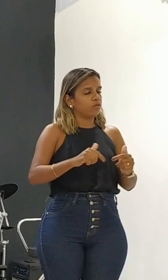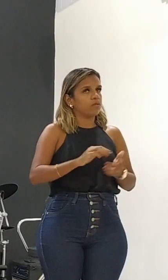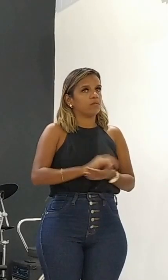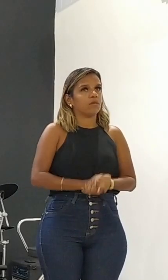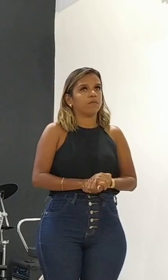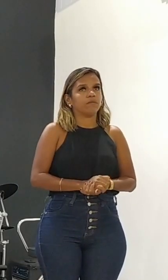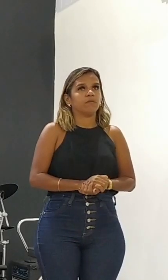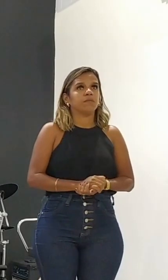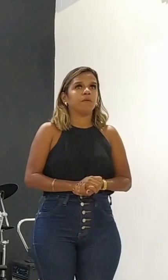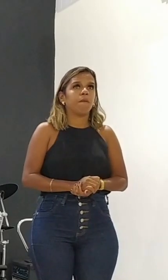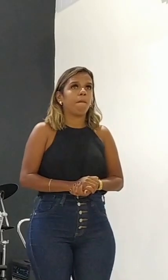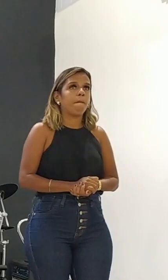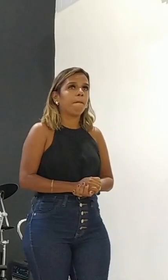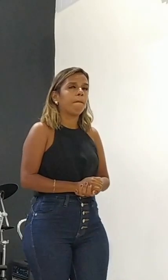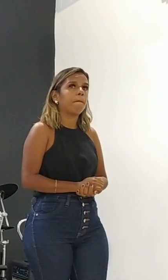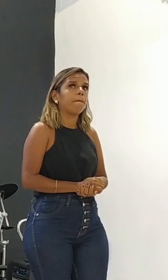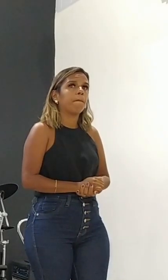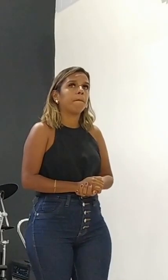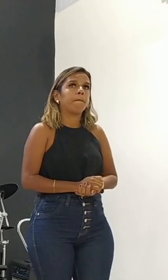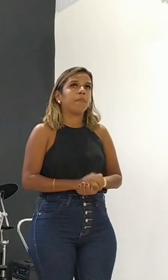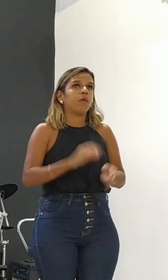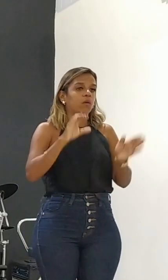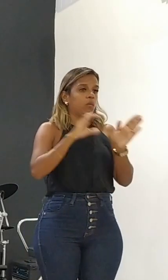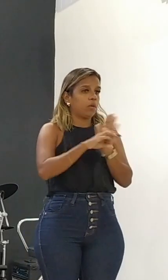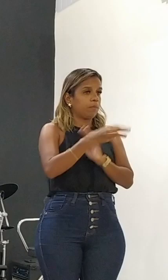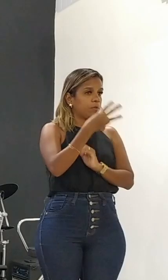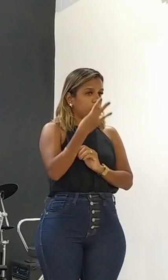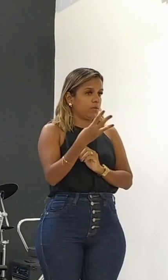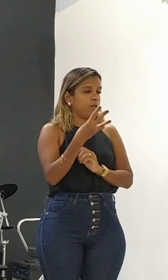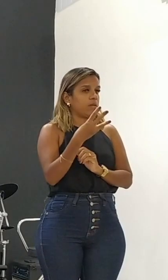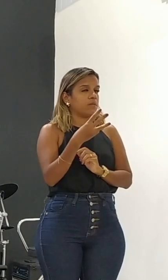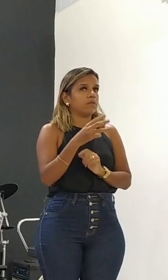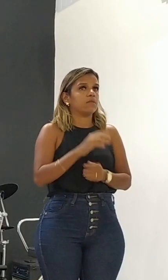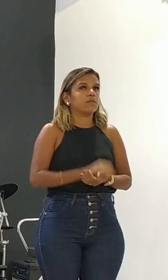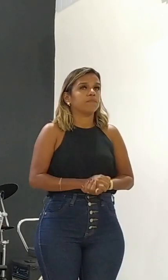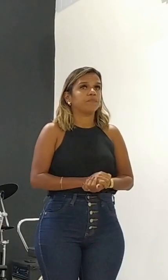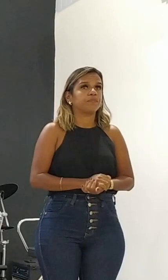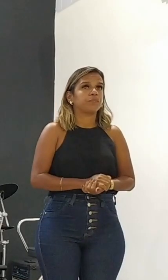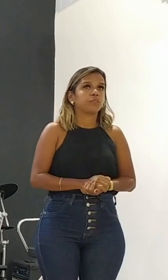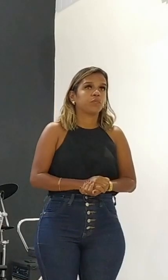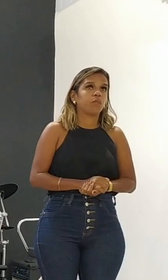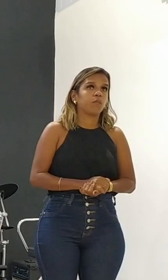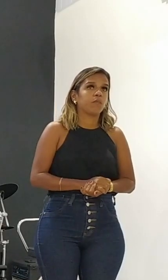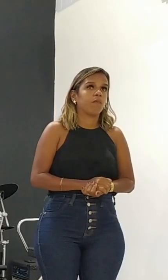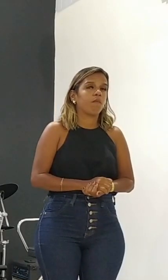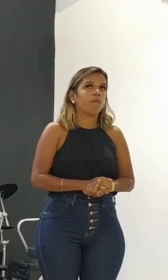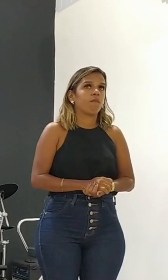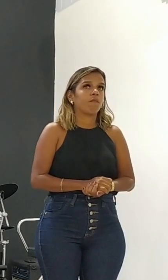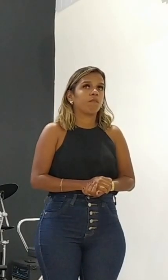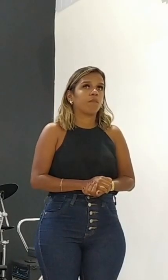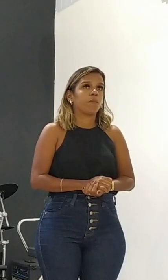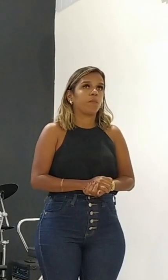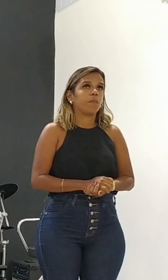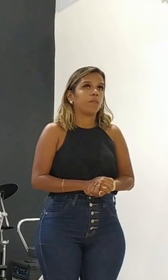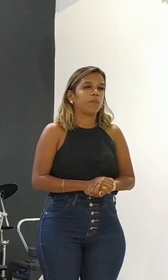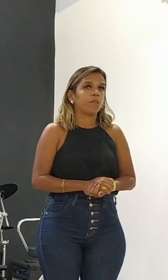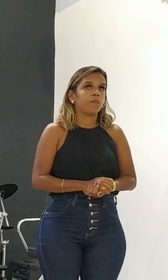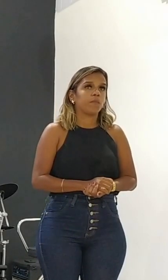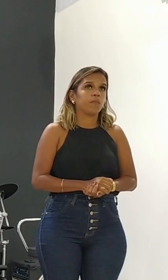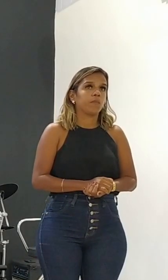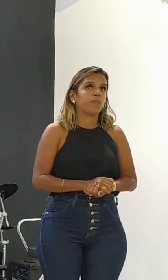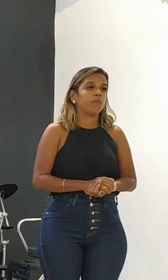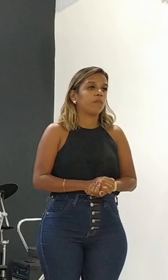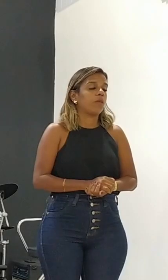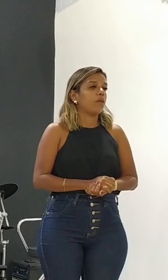O capítulo 13 é um capítulo interessante desse texto, porque eu não vou ler ele, mas se você olhar aí, você vai ver que